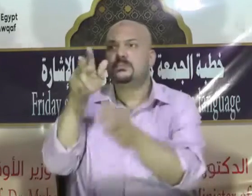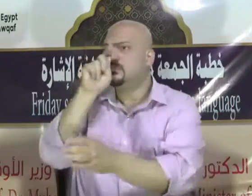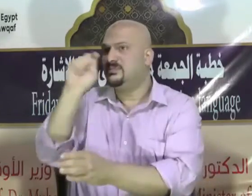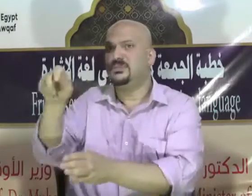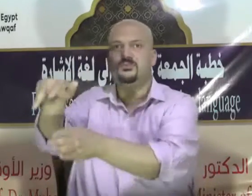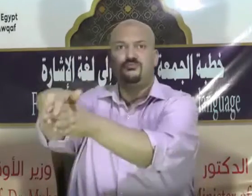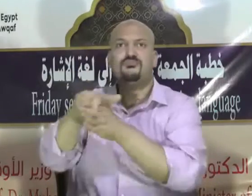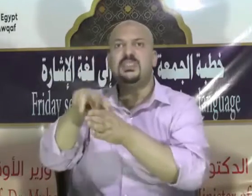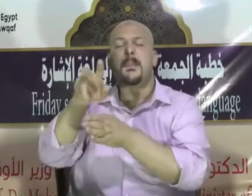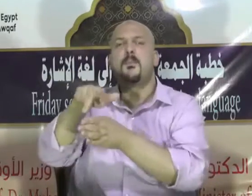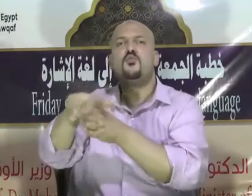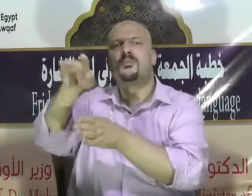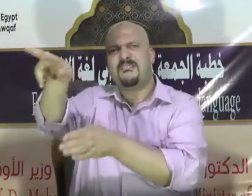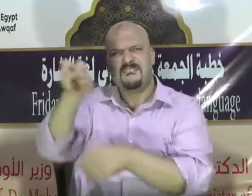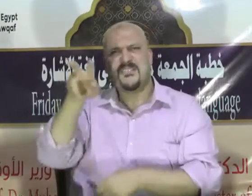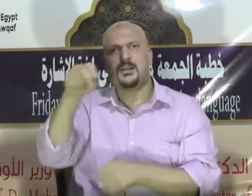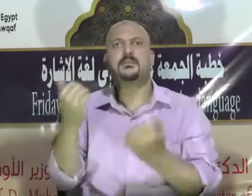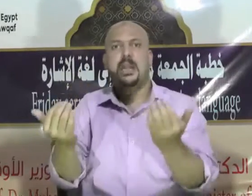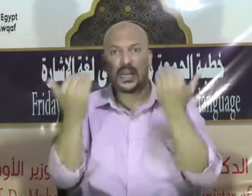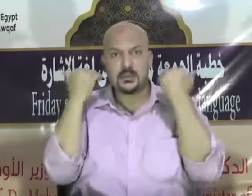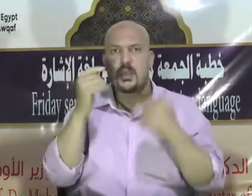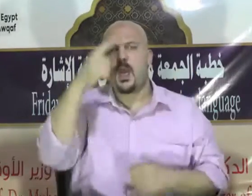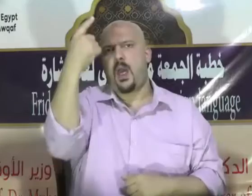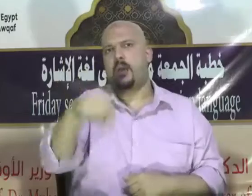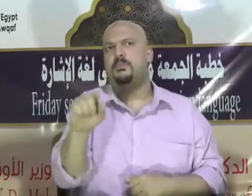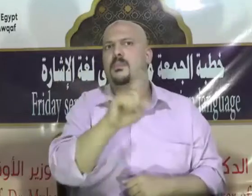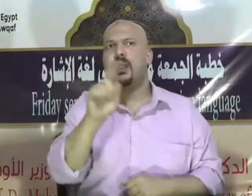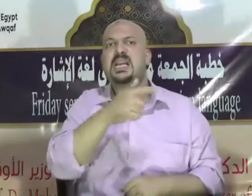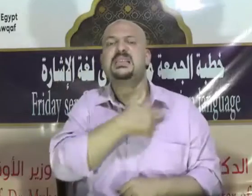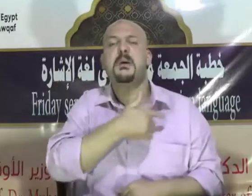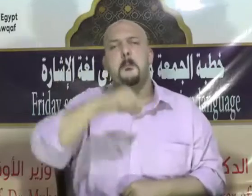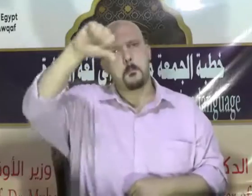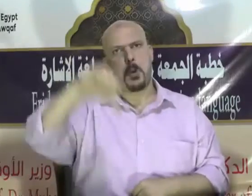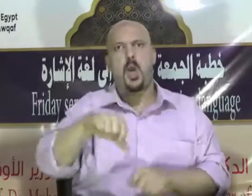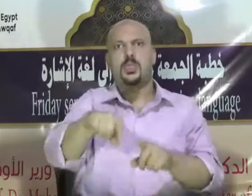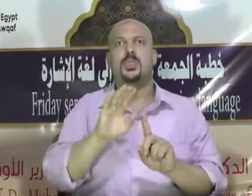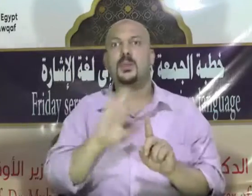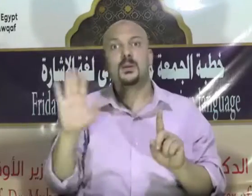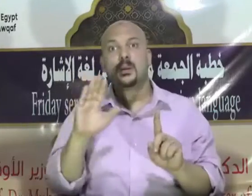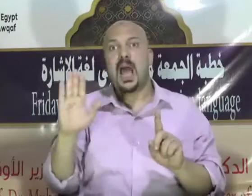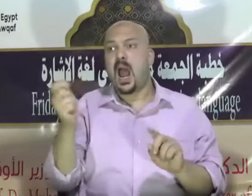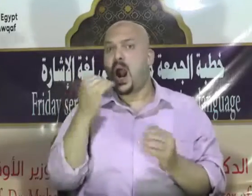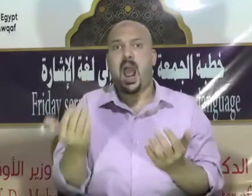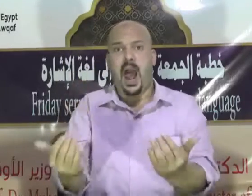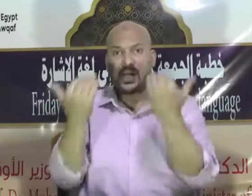بالباطل، ويقول تعالى: ولا تأكلوا أموالكم بينكم